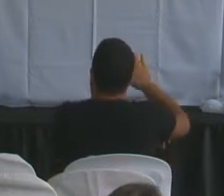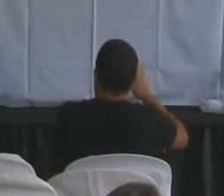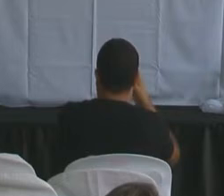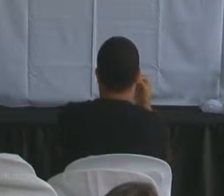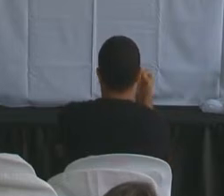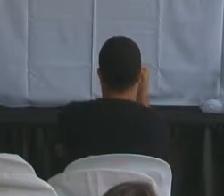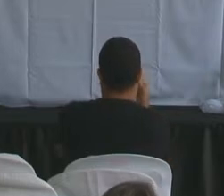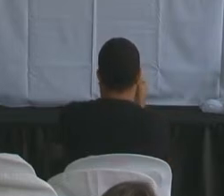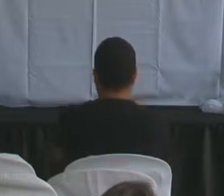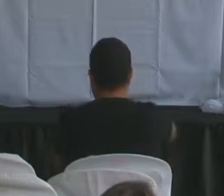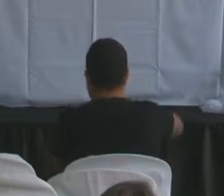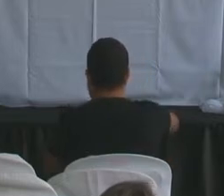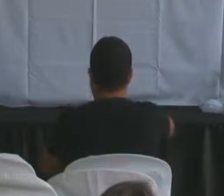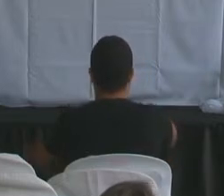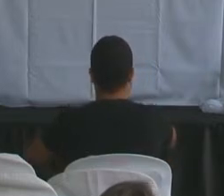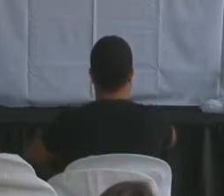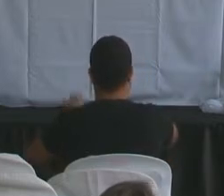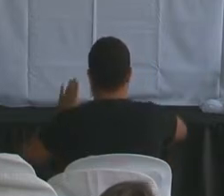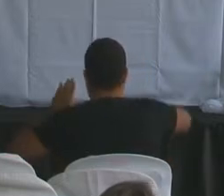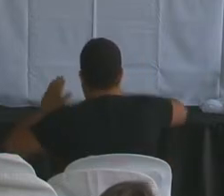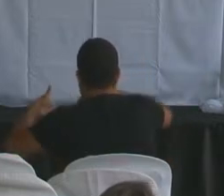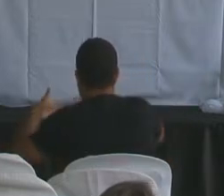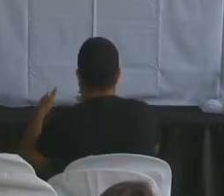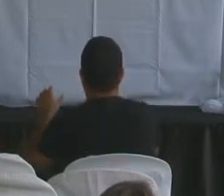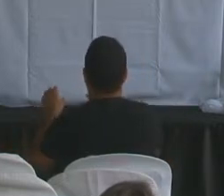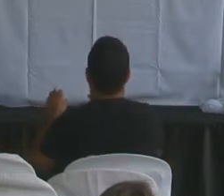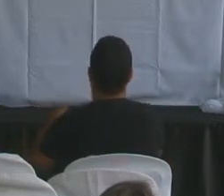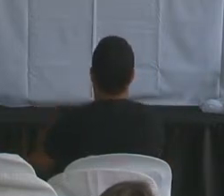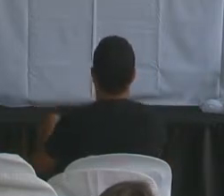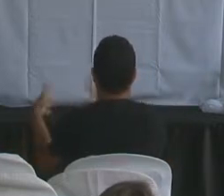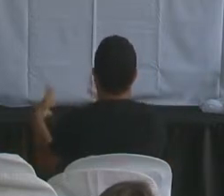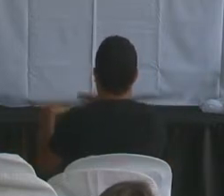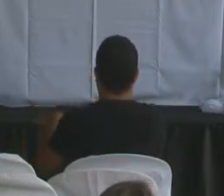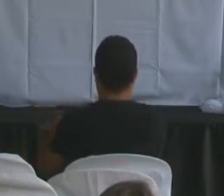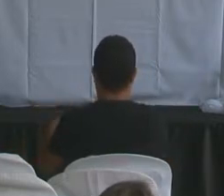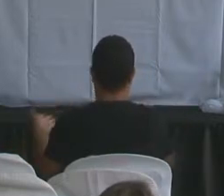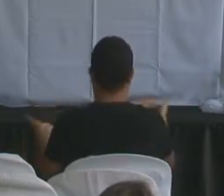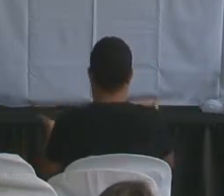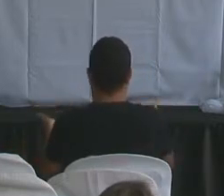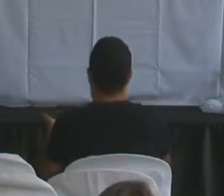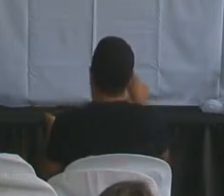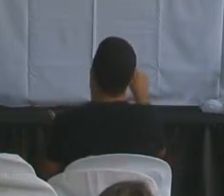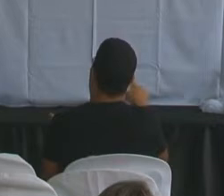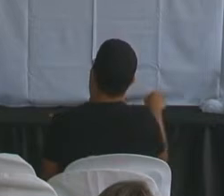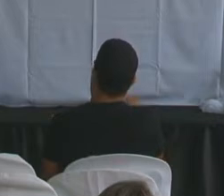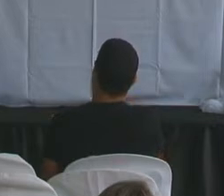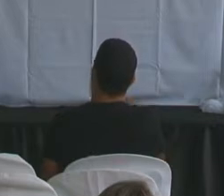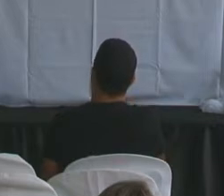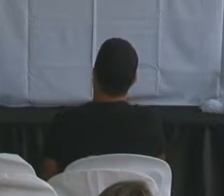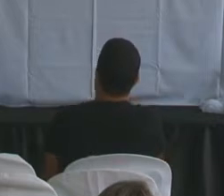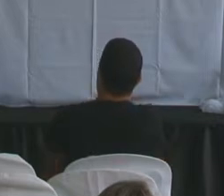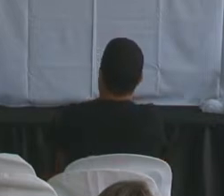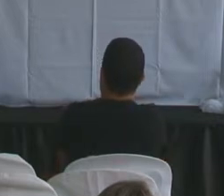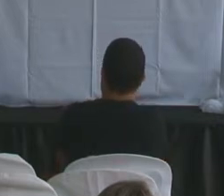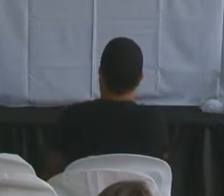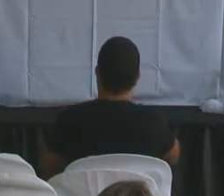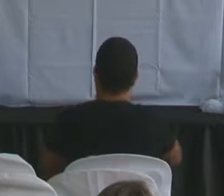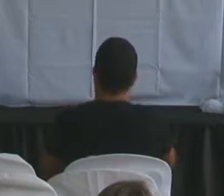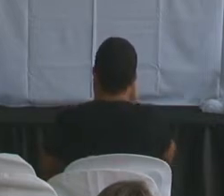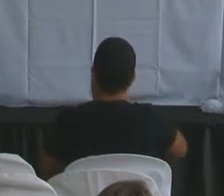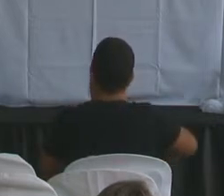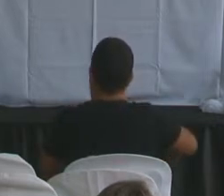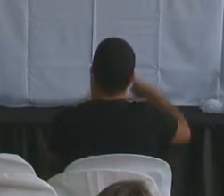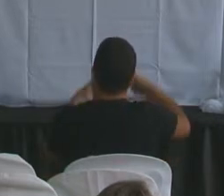de Educação com ênfase em Educação Inclusiva. Atualmente é professora de Educação Infantil na Prefeitura Municipal da